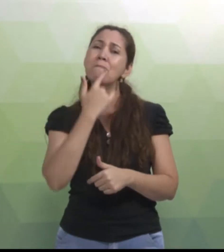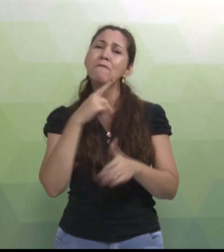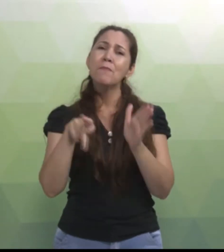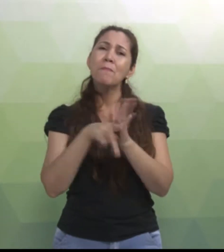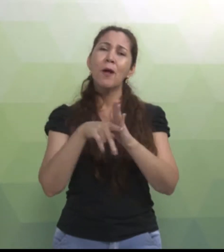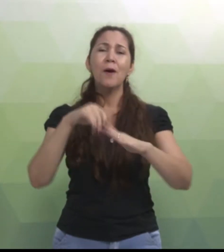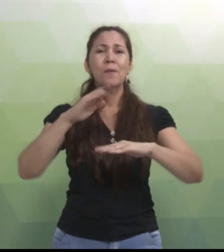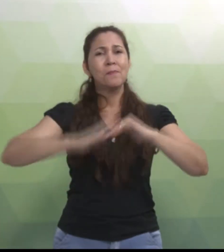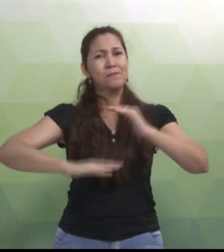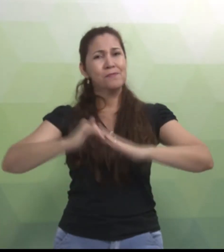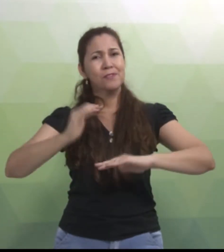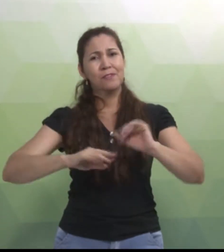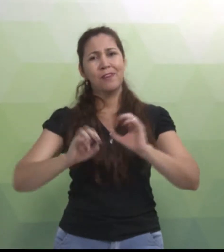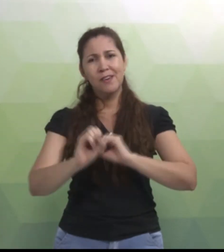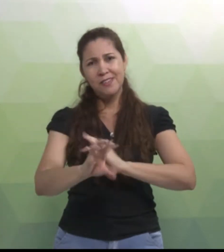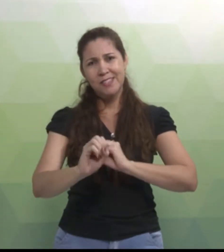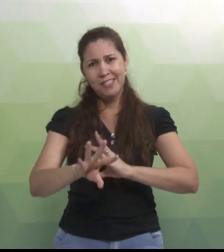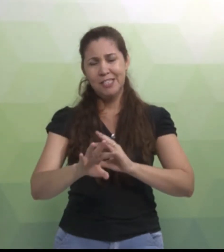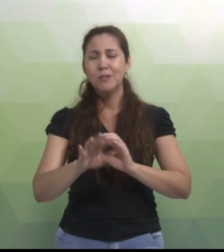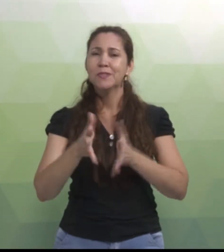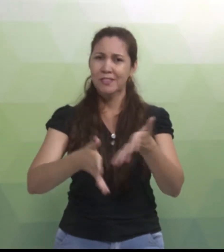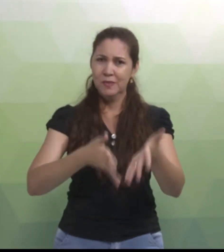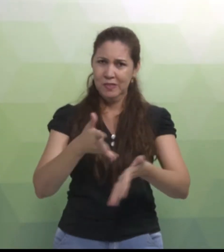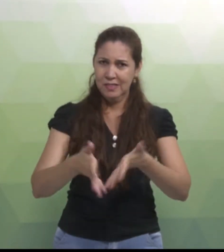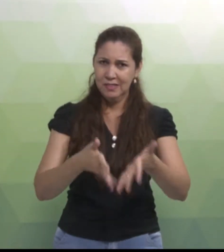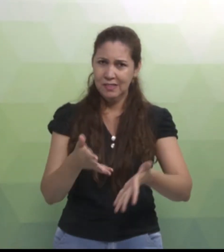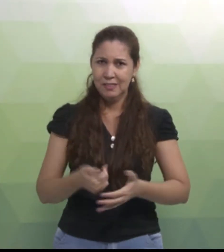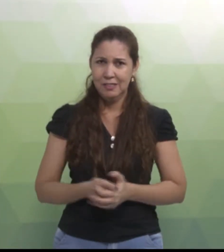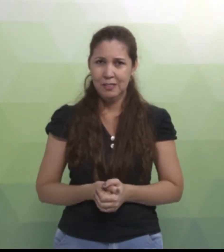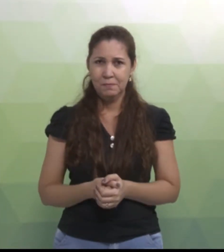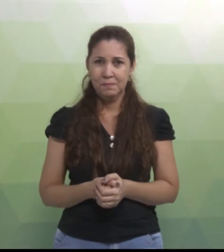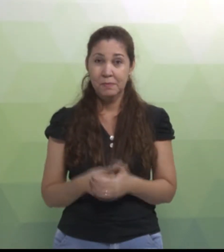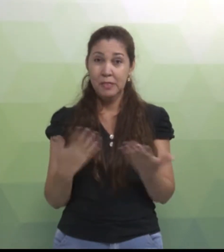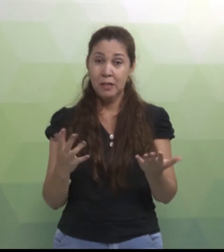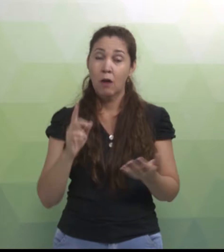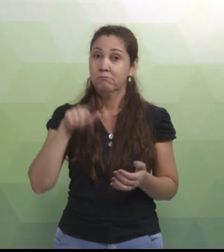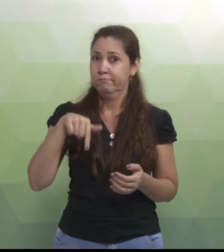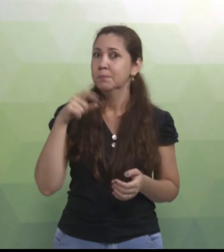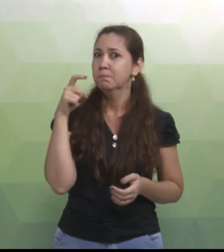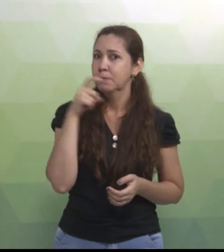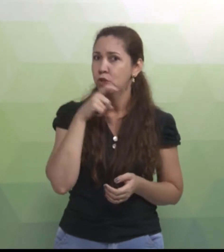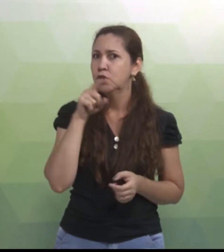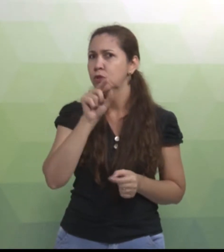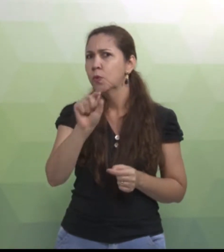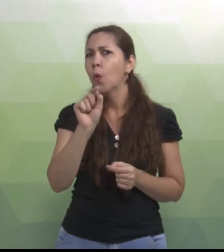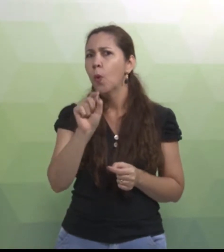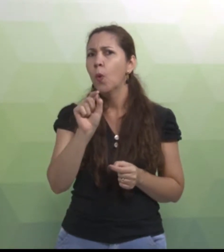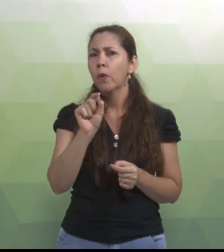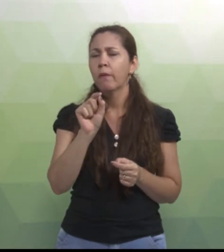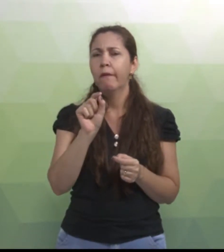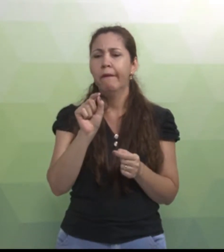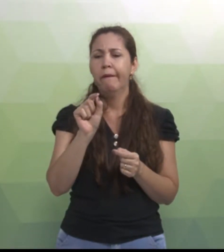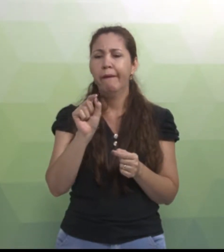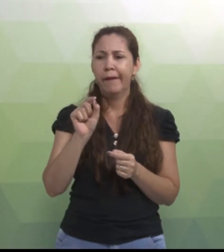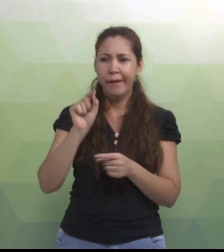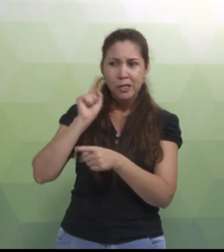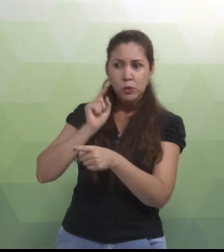em um professor de Libras capacitado. Então, um mito é que o surdo que sabe língua de sinais, ele